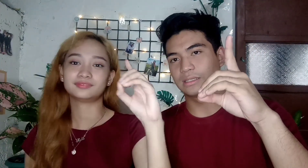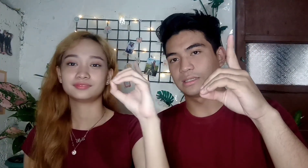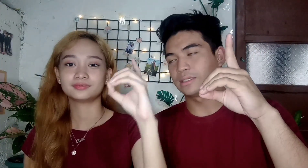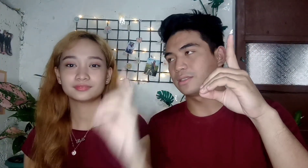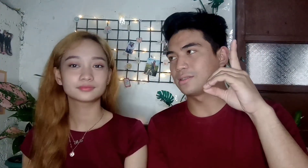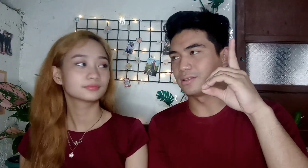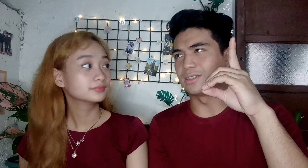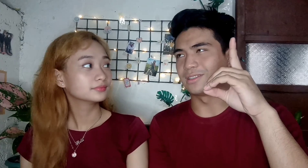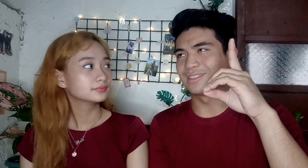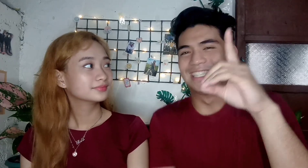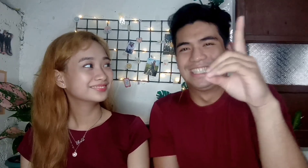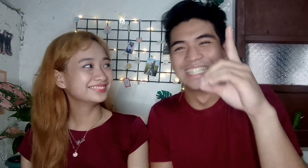D.